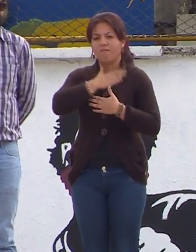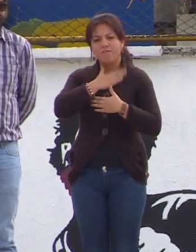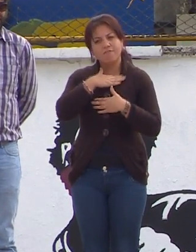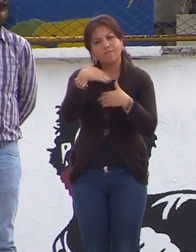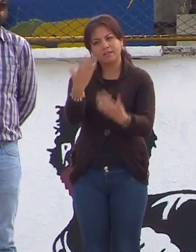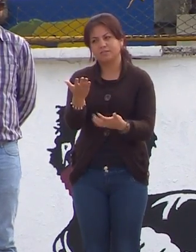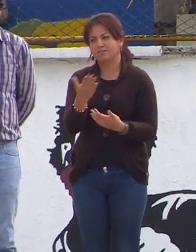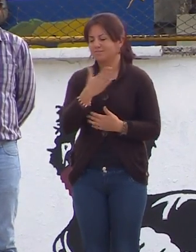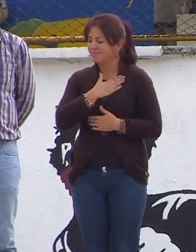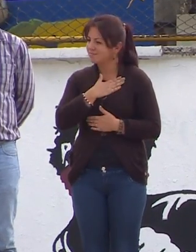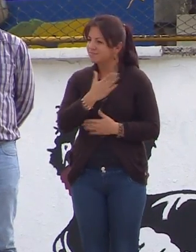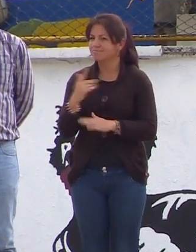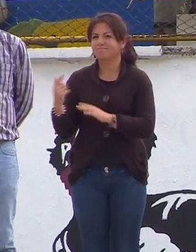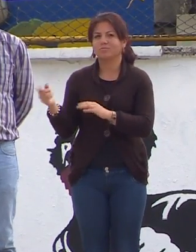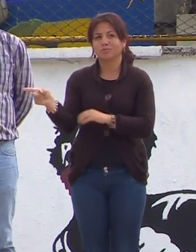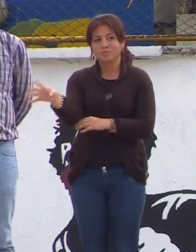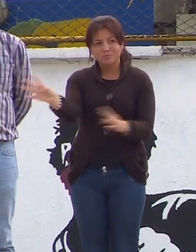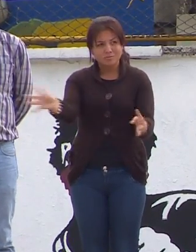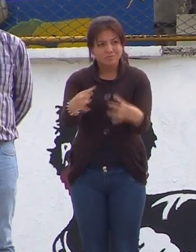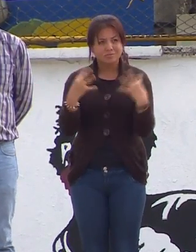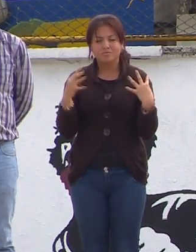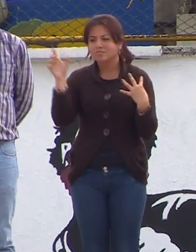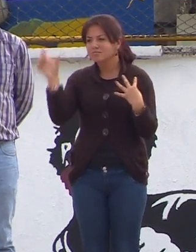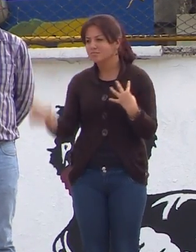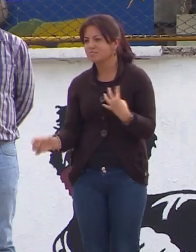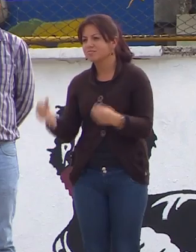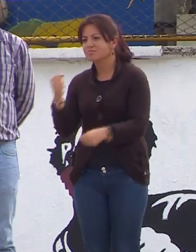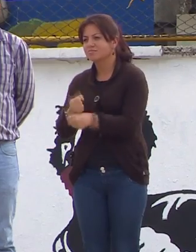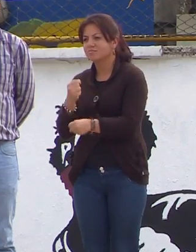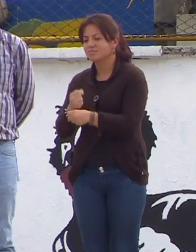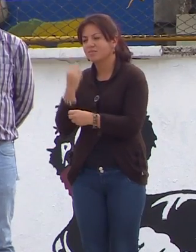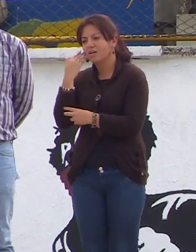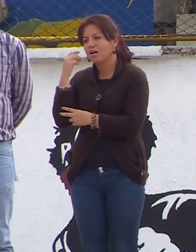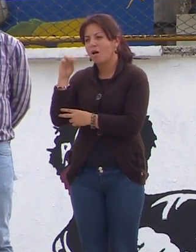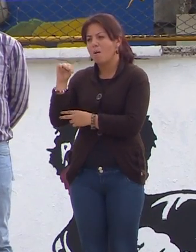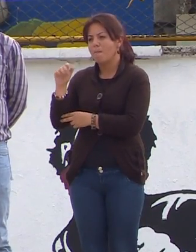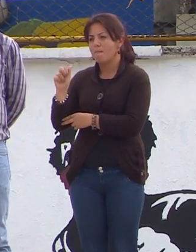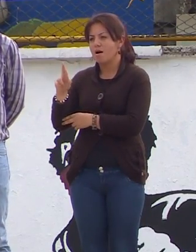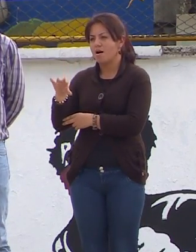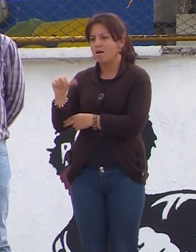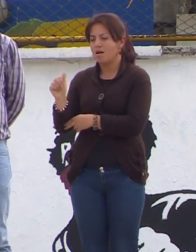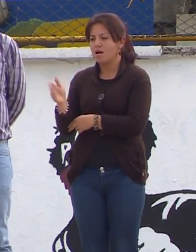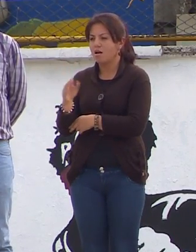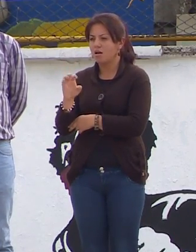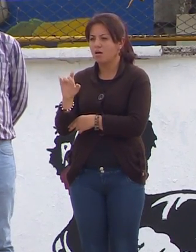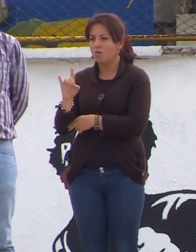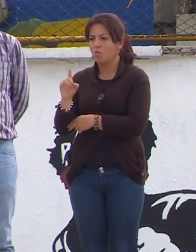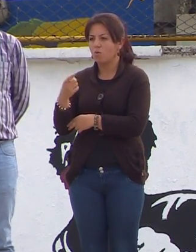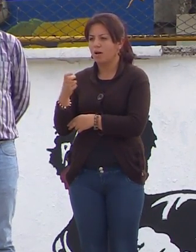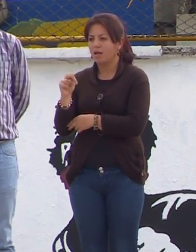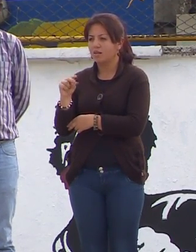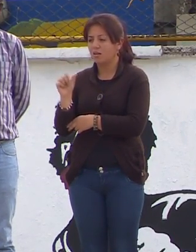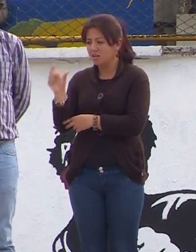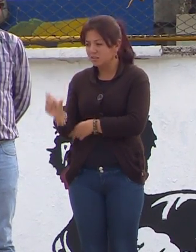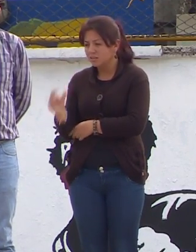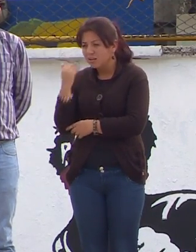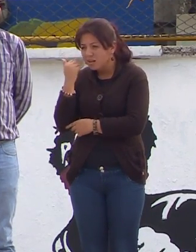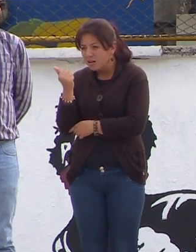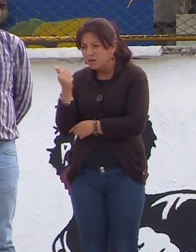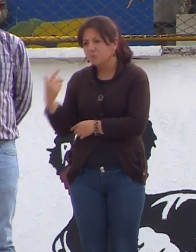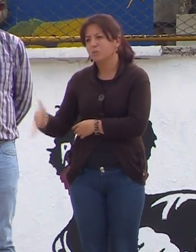públicamente a nuestra trabajadora María Eugenia Urrego. A partir de hoy